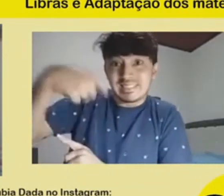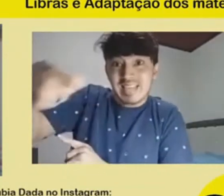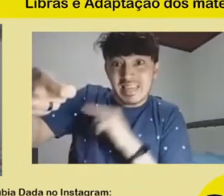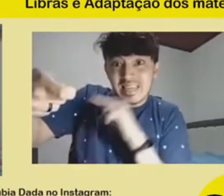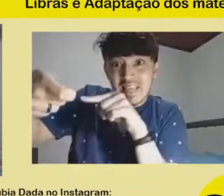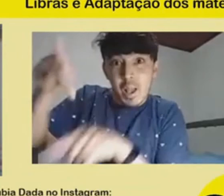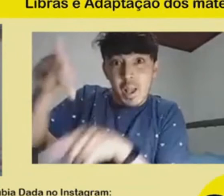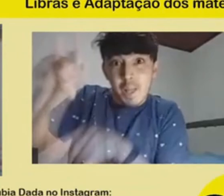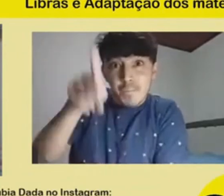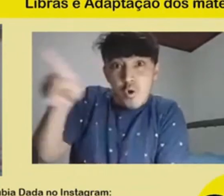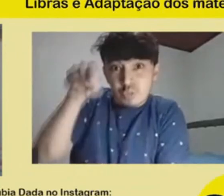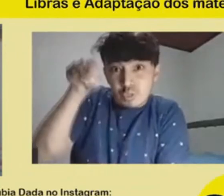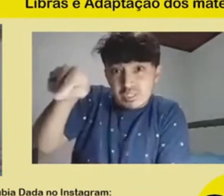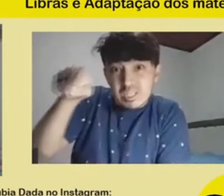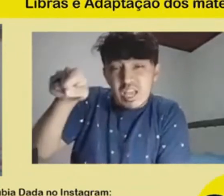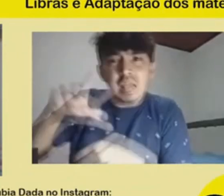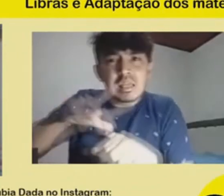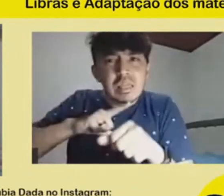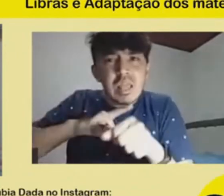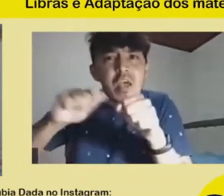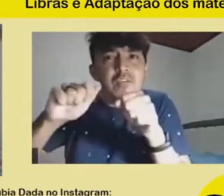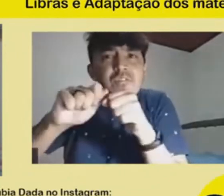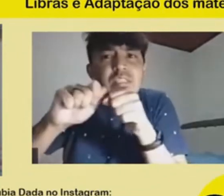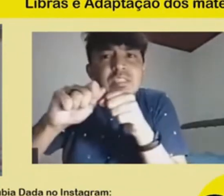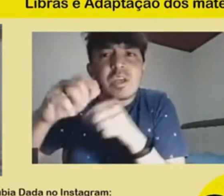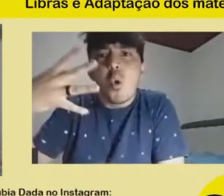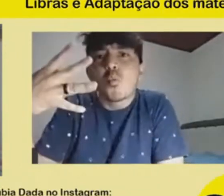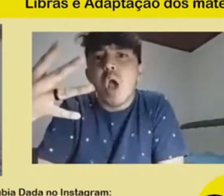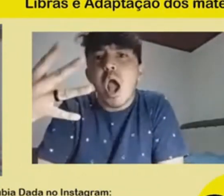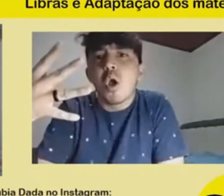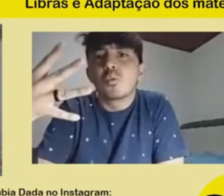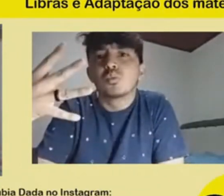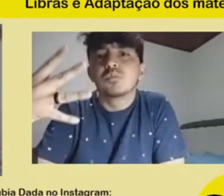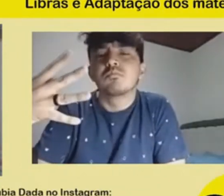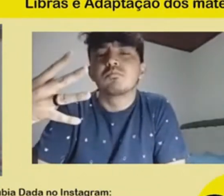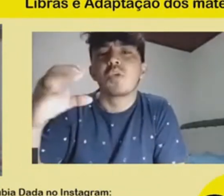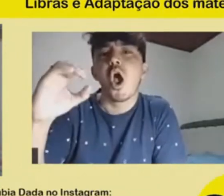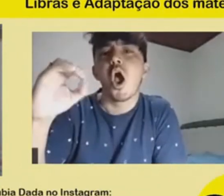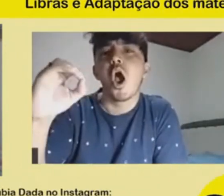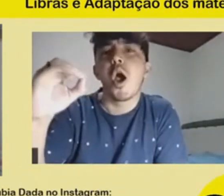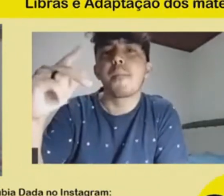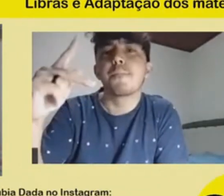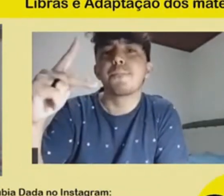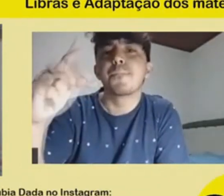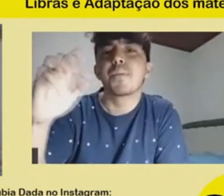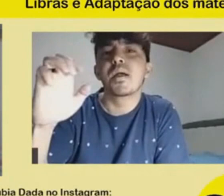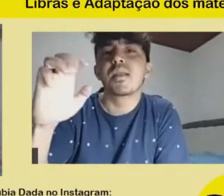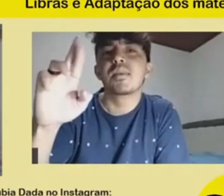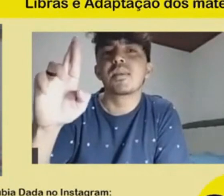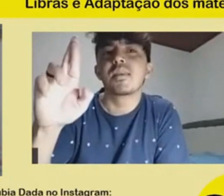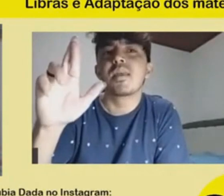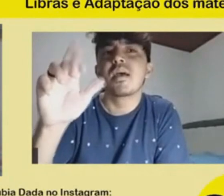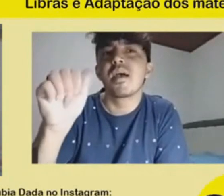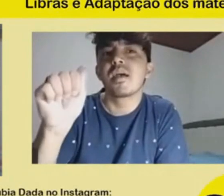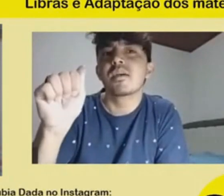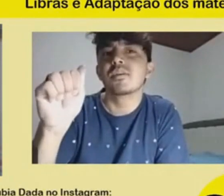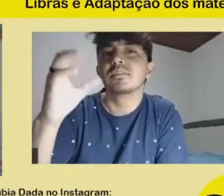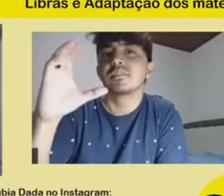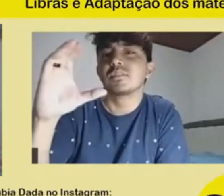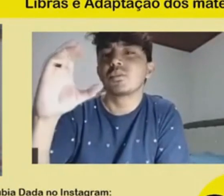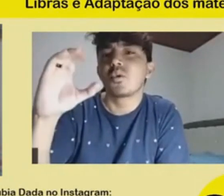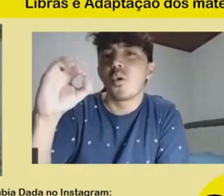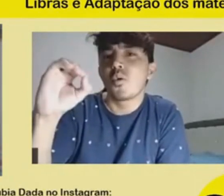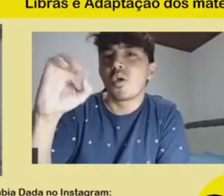a Débora está perguntando. Eu queria saber o sinal que a